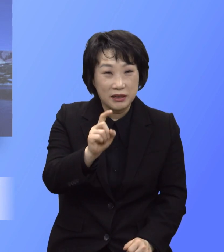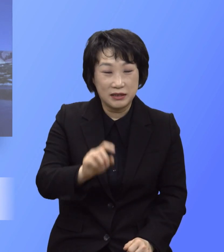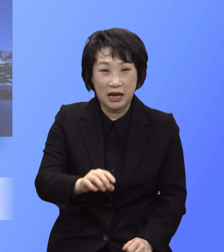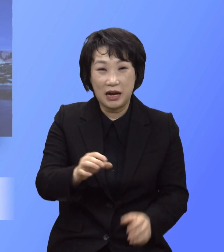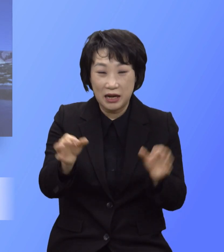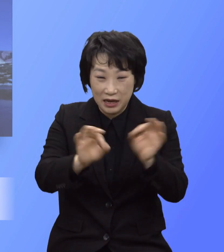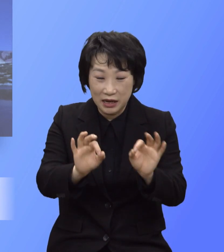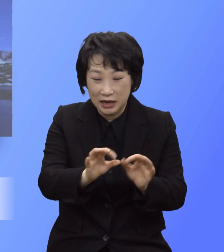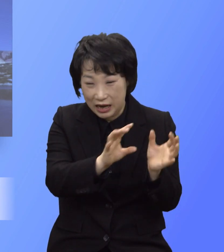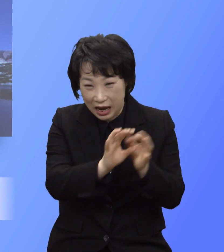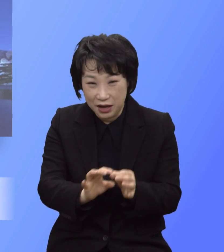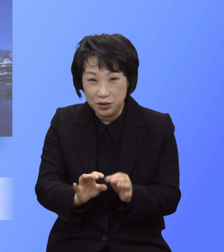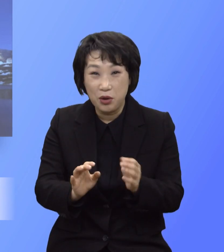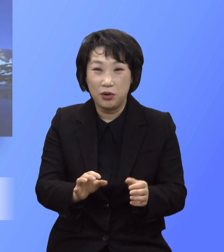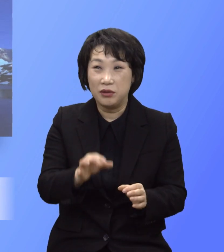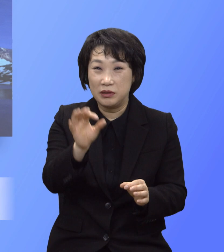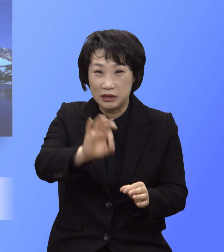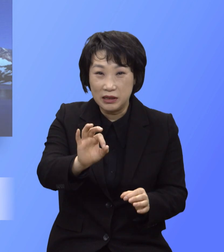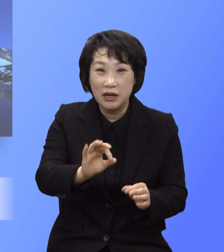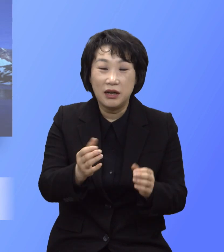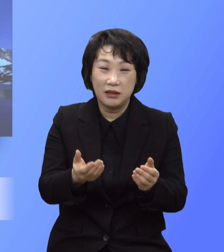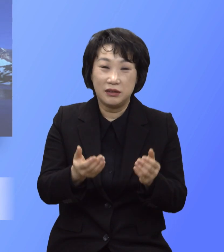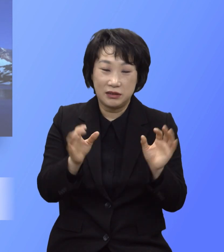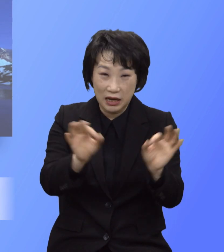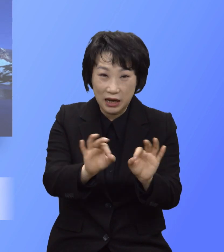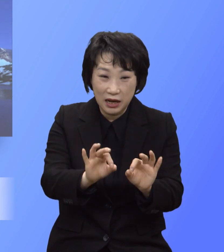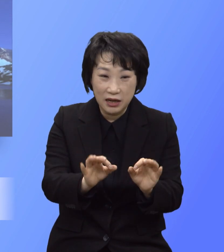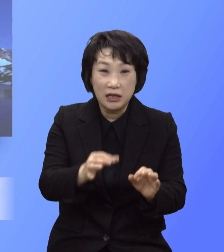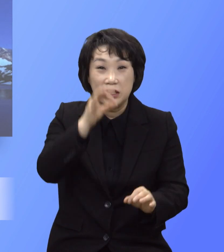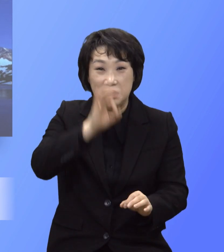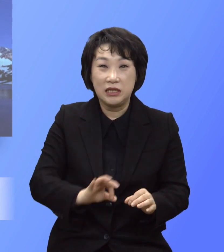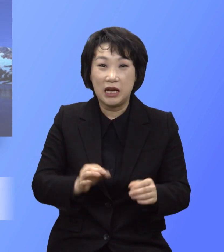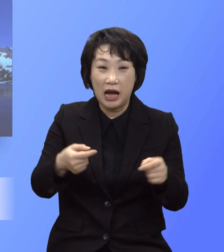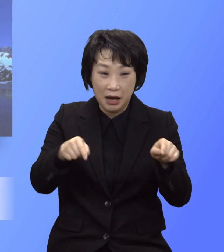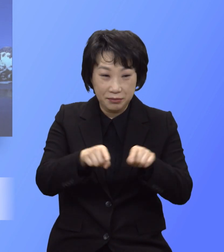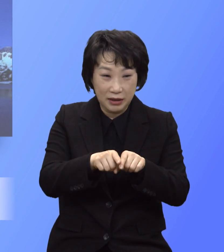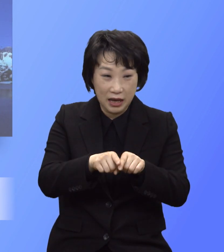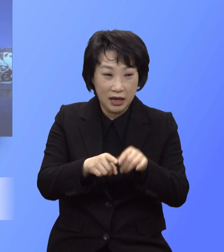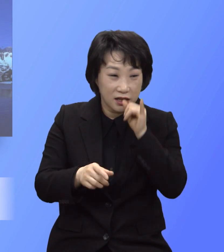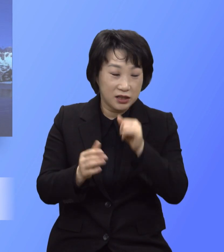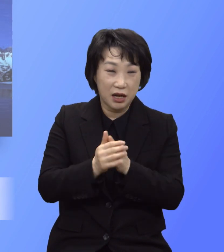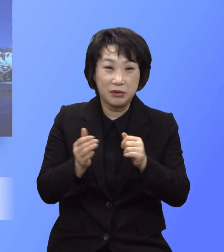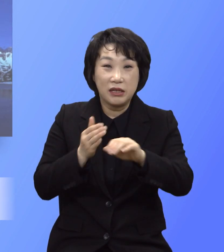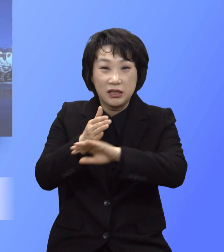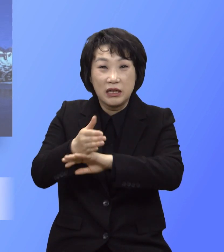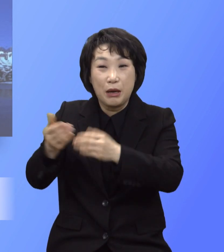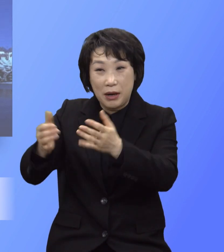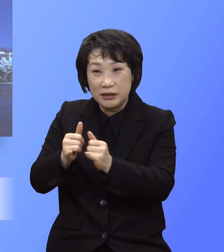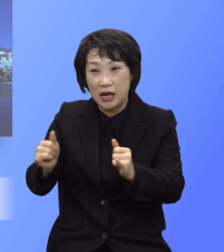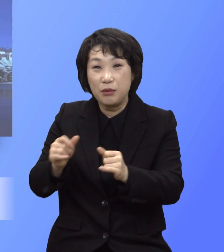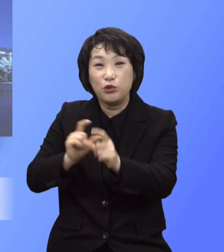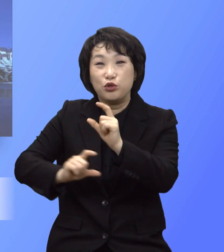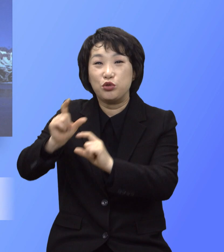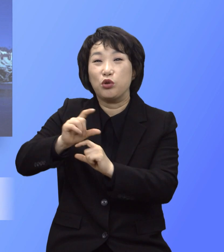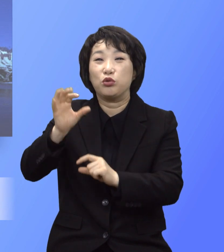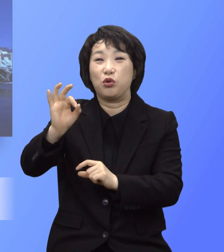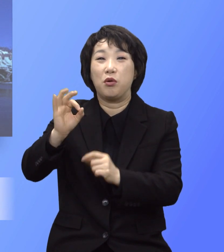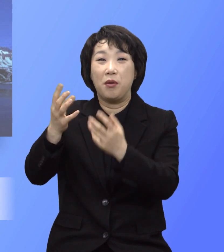거기도 조금씩 돈 내서 따르는 이자에 따라서 늦게 타는 사람일수록